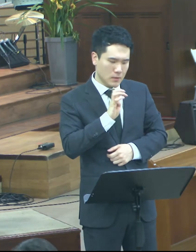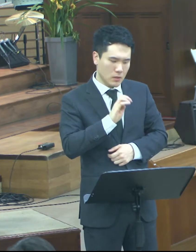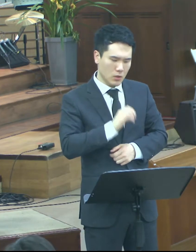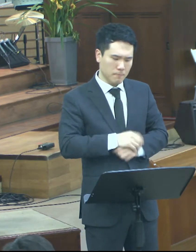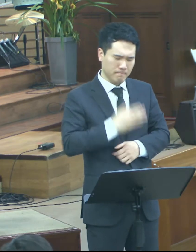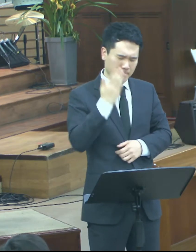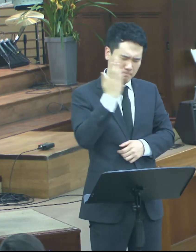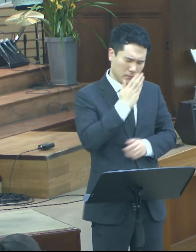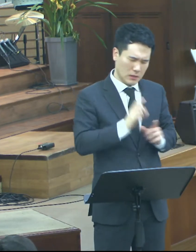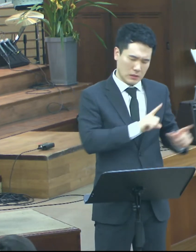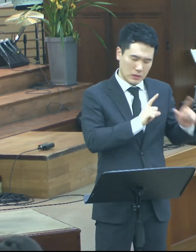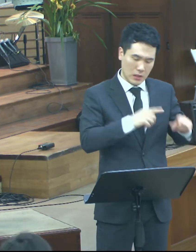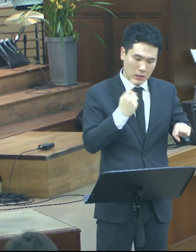바리새인처럼 이게 변질되는 경우가 많아요.